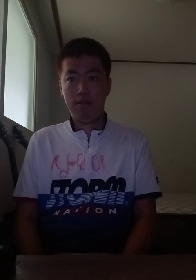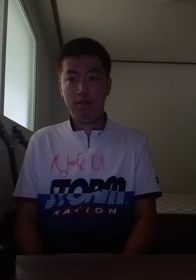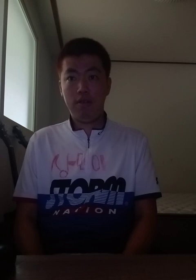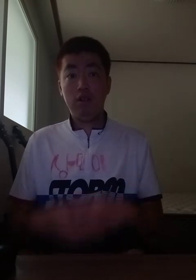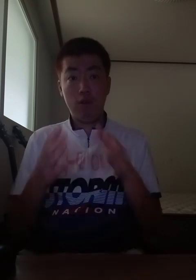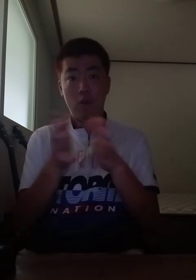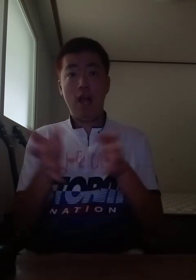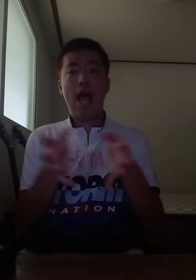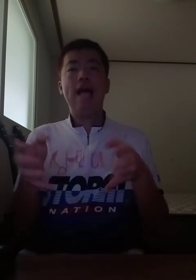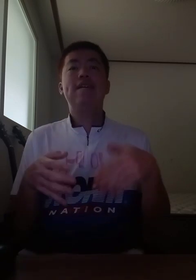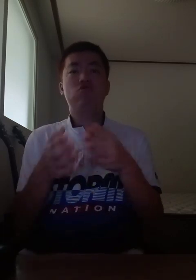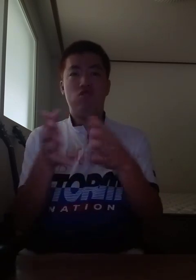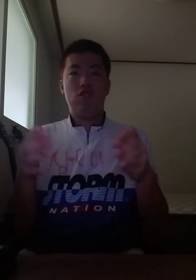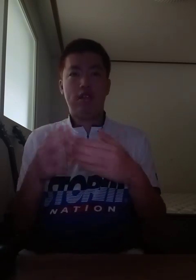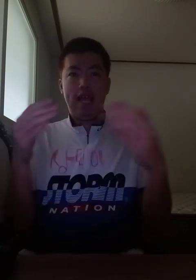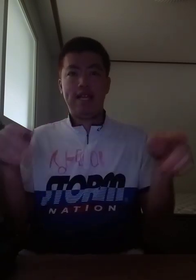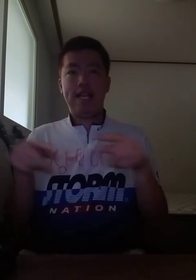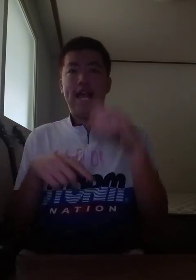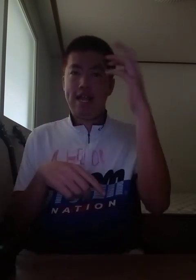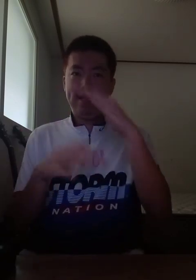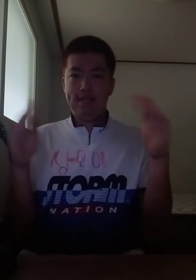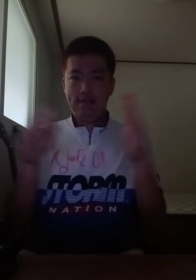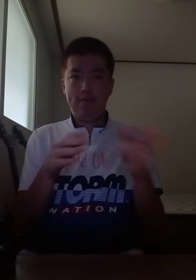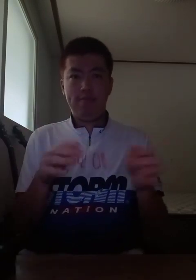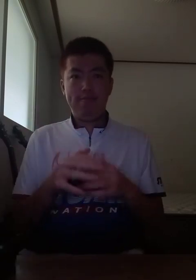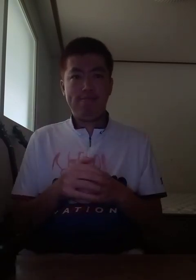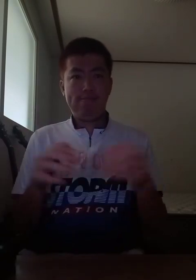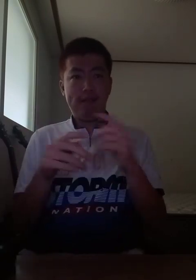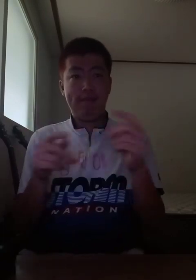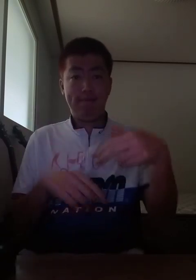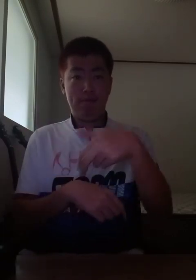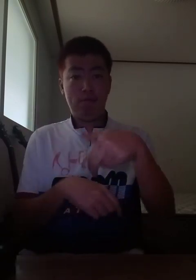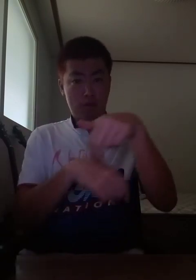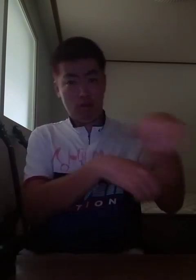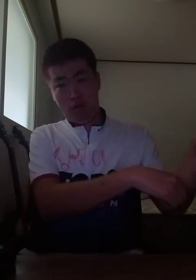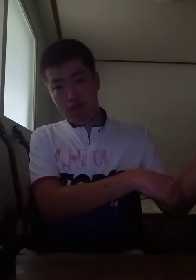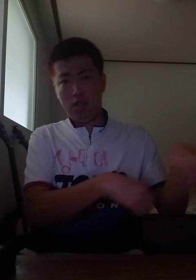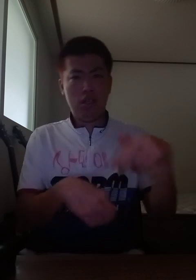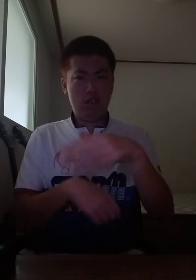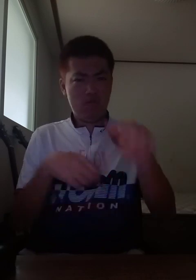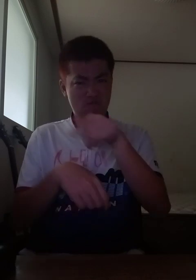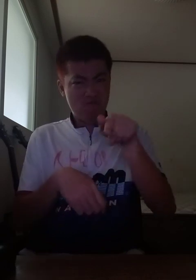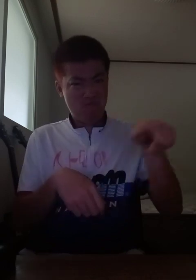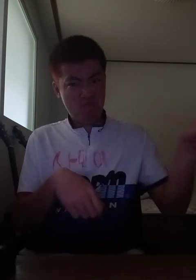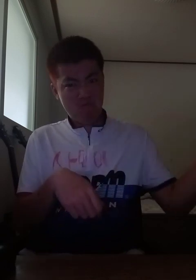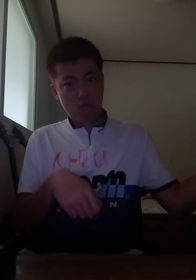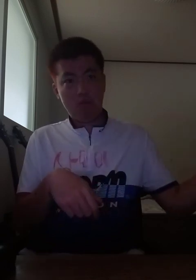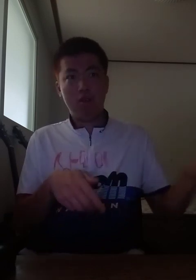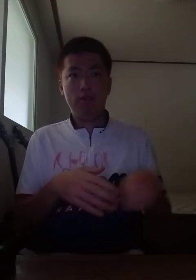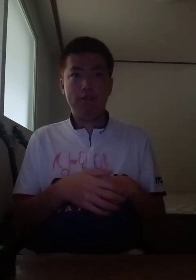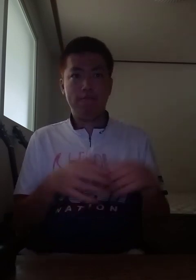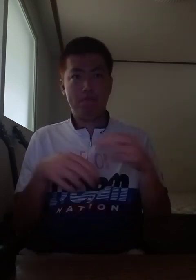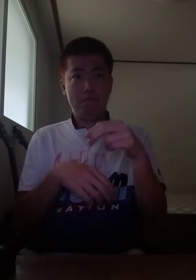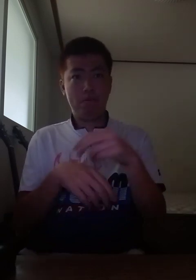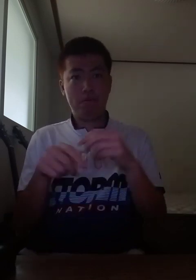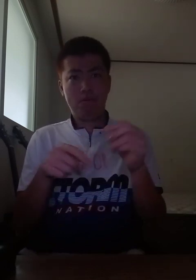충남 홍성의 한 중학교 개학날 아침입니다. 학생들이 버스에서 내린 뒤 무단횡단을 합니다. 버스 뒤에서 나온 차를 가까스로